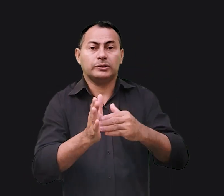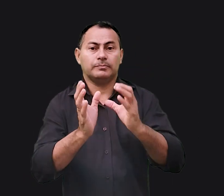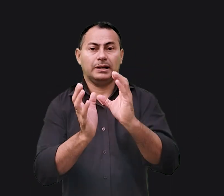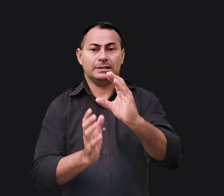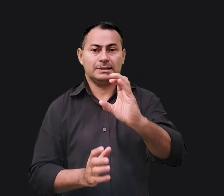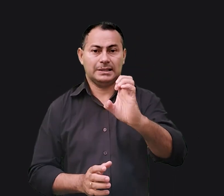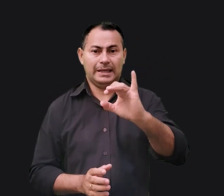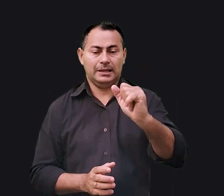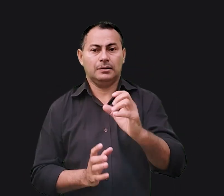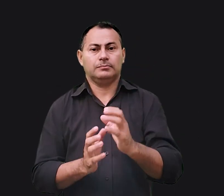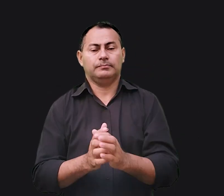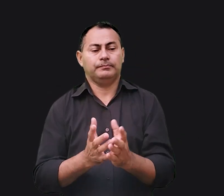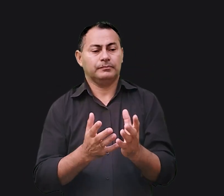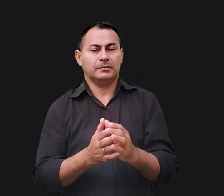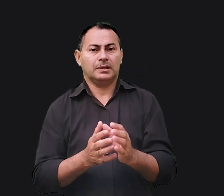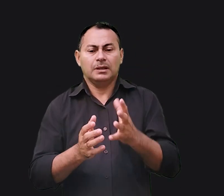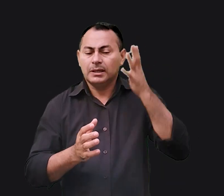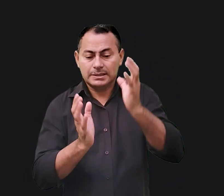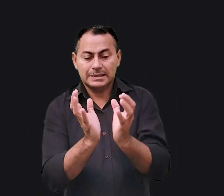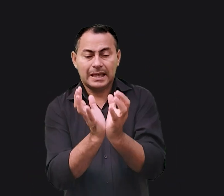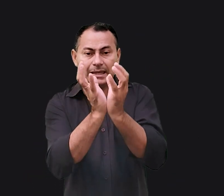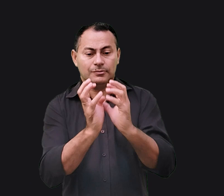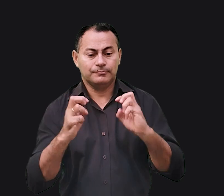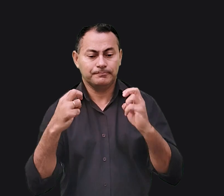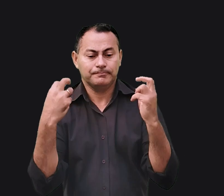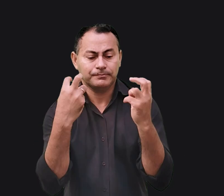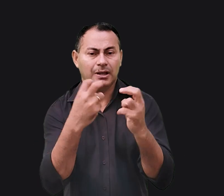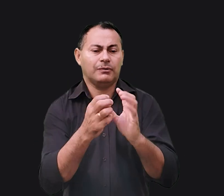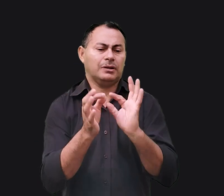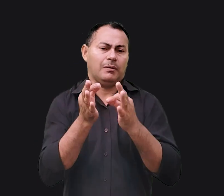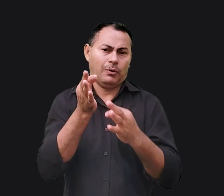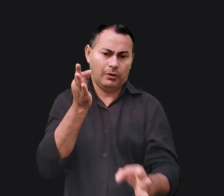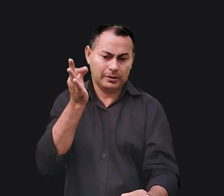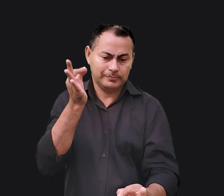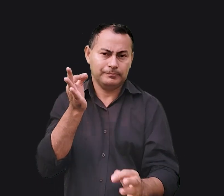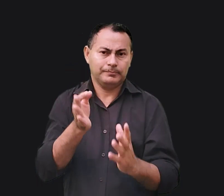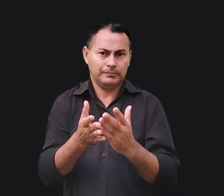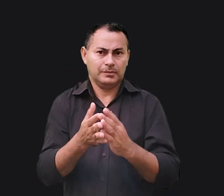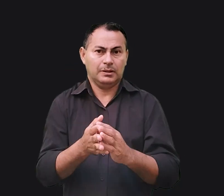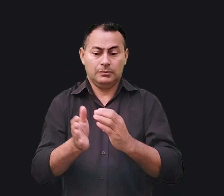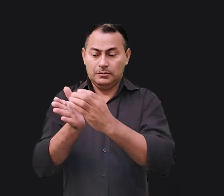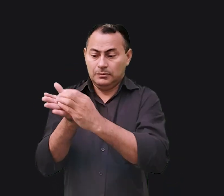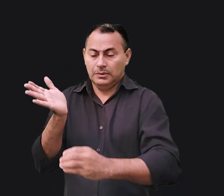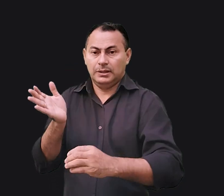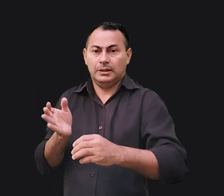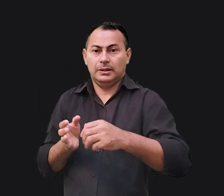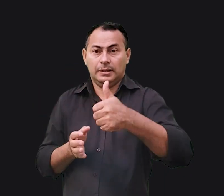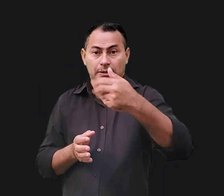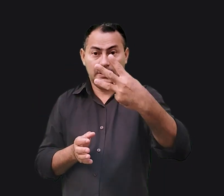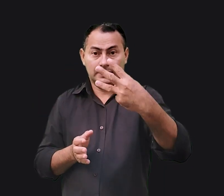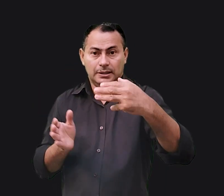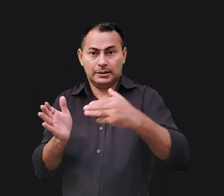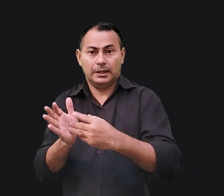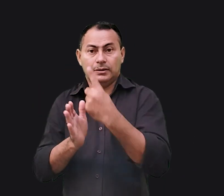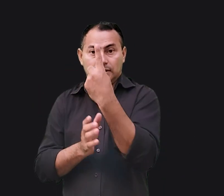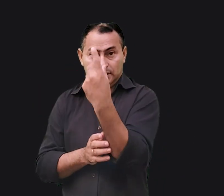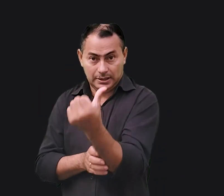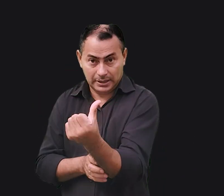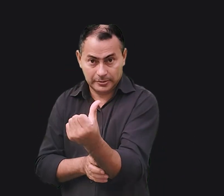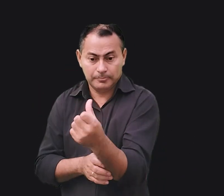ceia. Esse sermão de Jesus foi o mais longo, estendendo-se dos capítulos 13 ao 16, mas